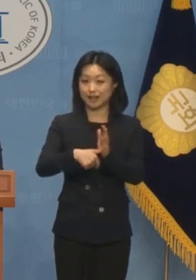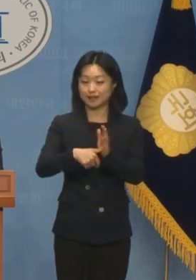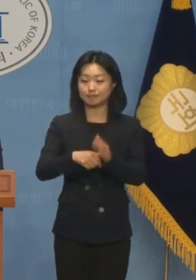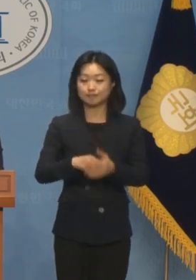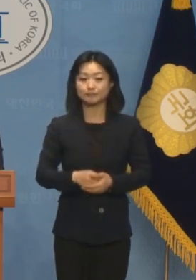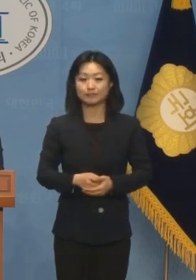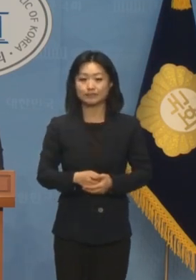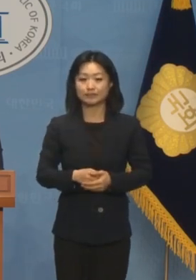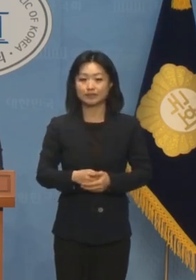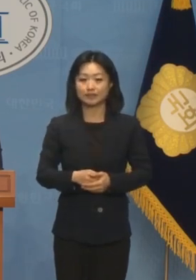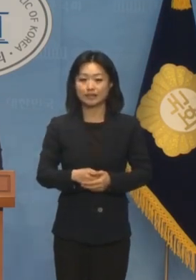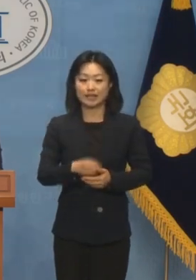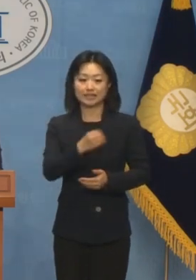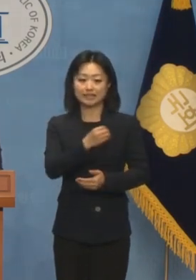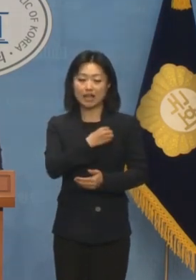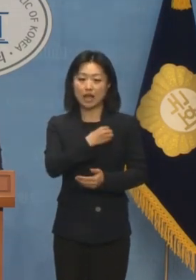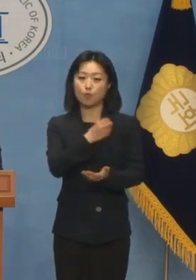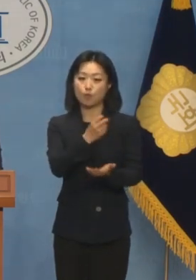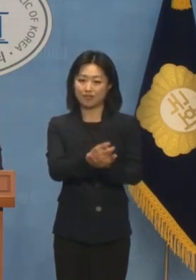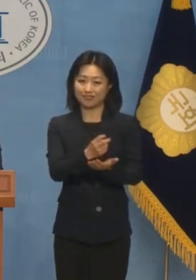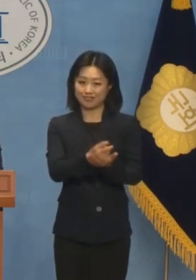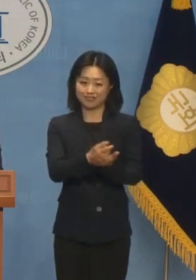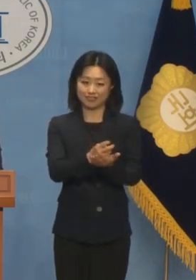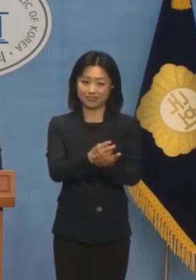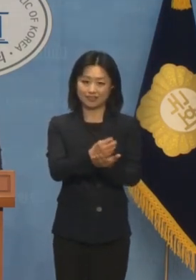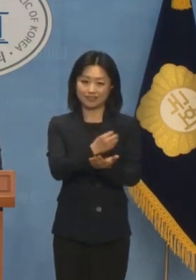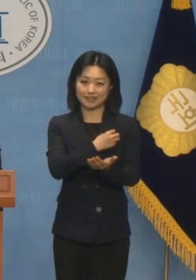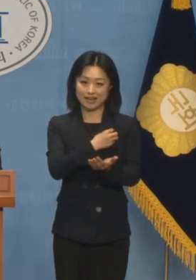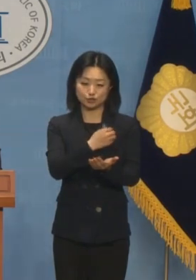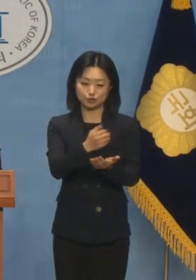이게 당원 당규상 있지는 않으나